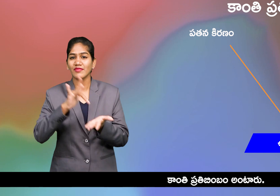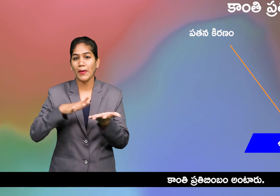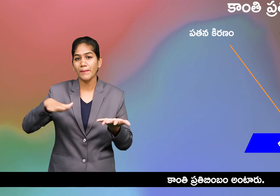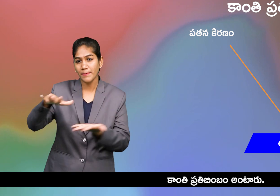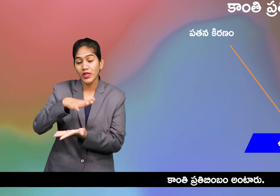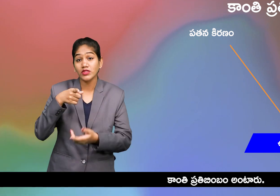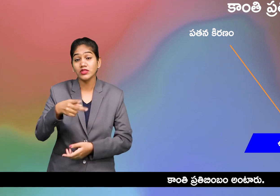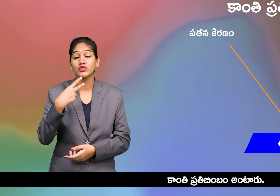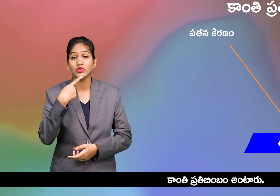కాంతి ప్రతిబింబం అంటారు.